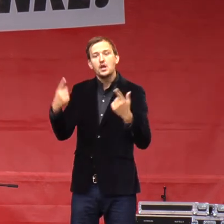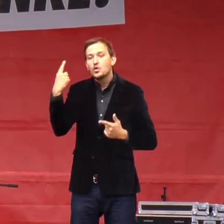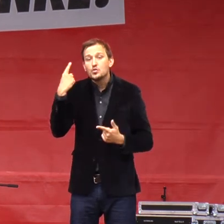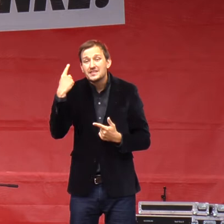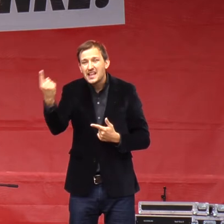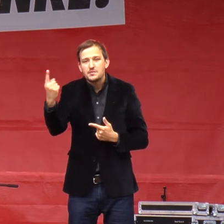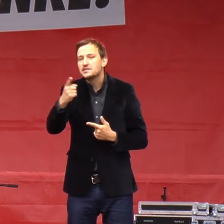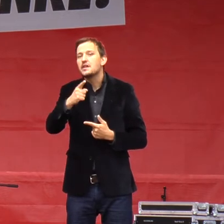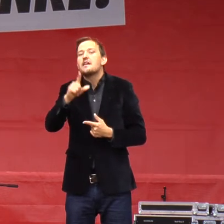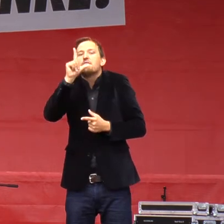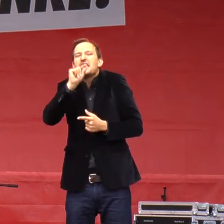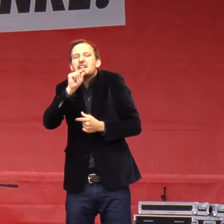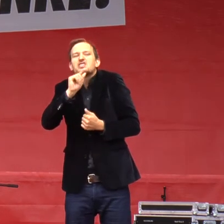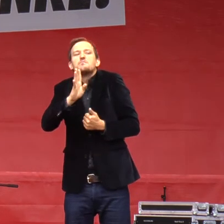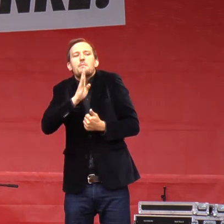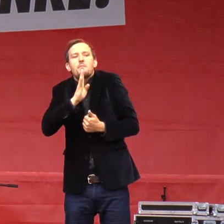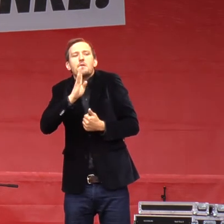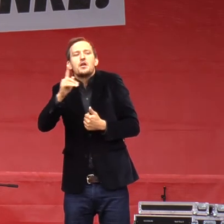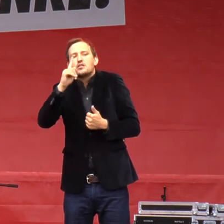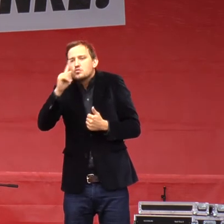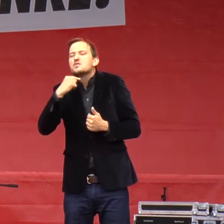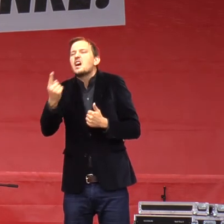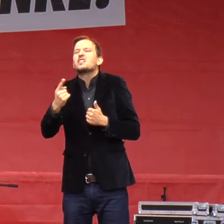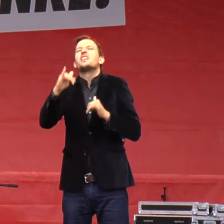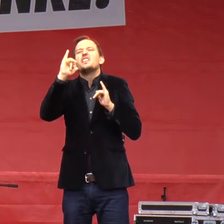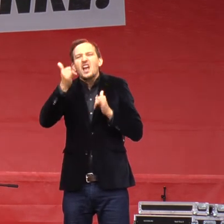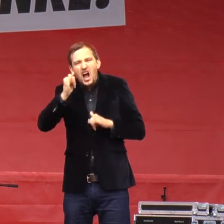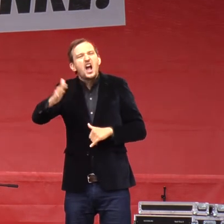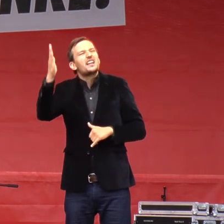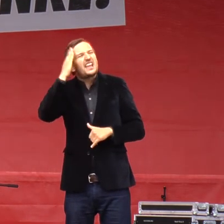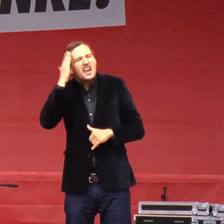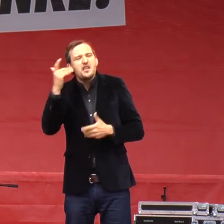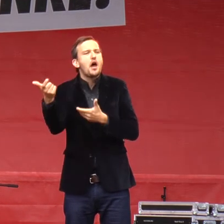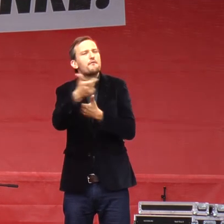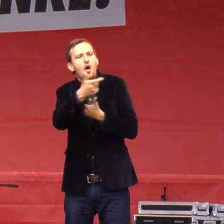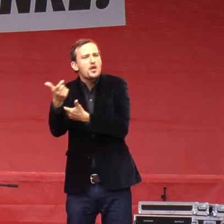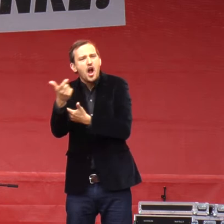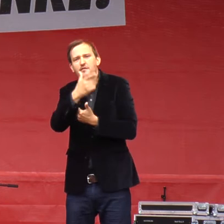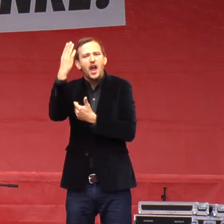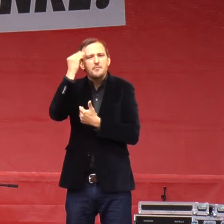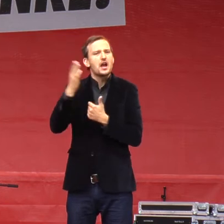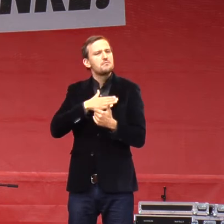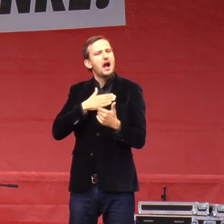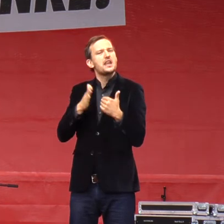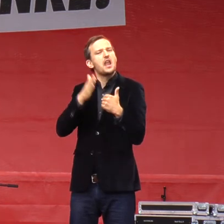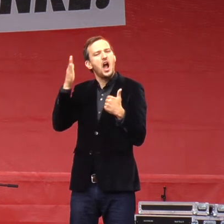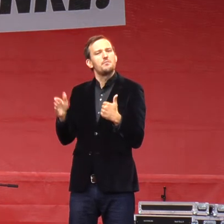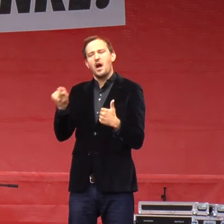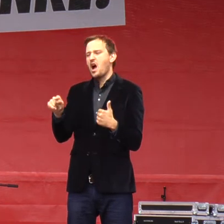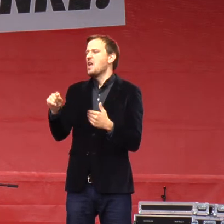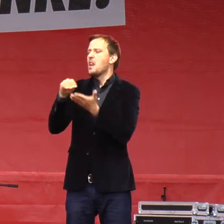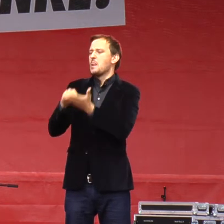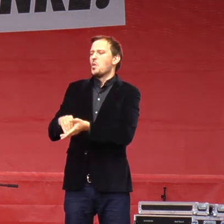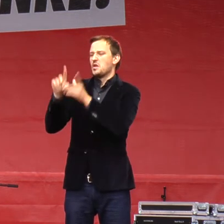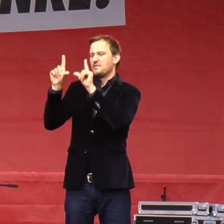gar nicht viel gesagt. Er hat nur gesagt, ja, ich kenne da einen Feuerwehrmann, das ist nämlich mein Nachbar und der verdient auch nicht so